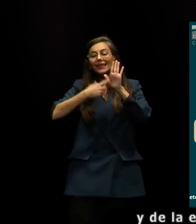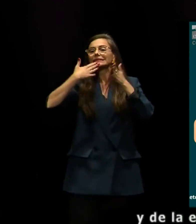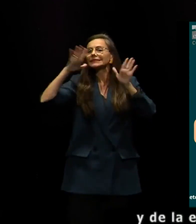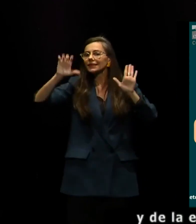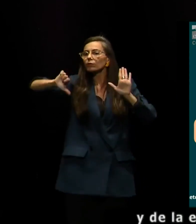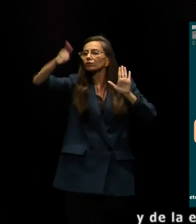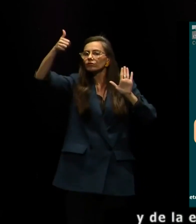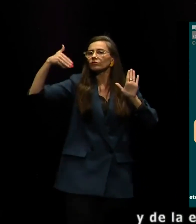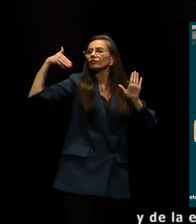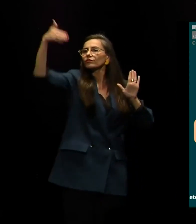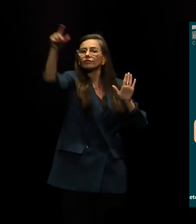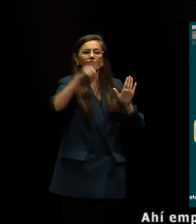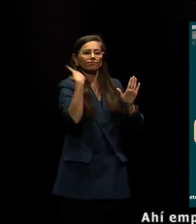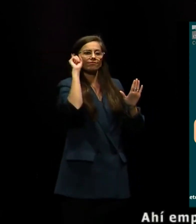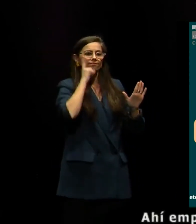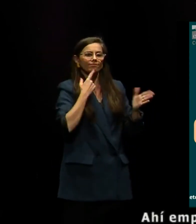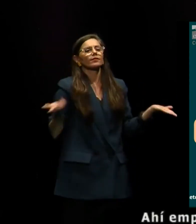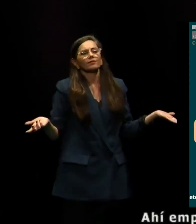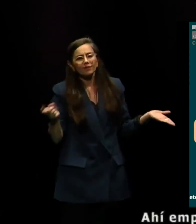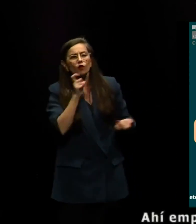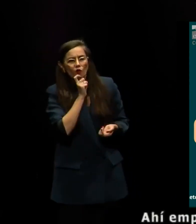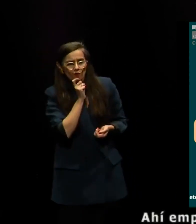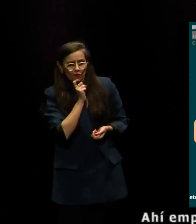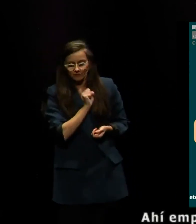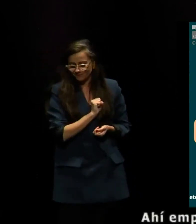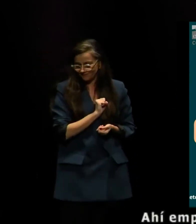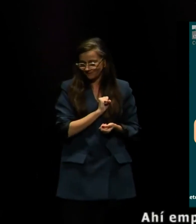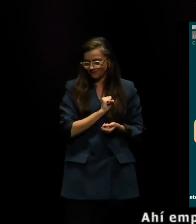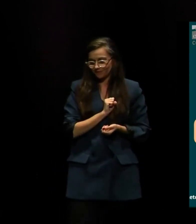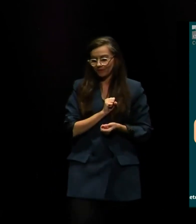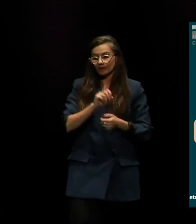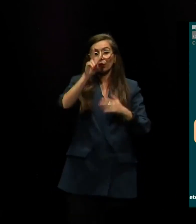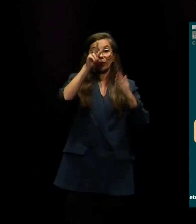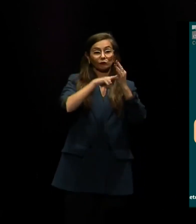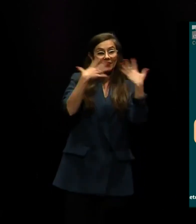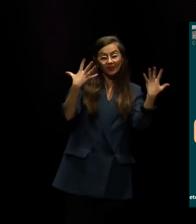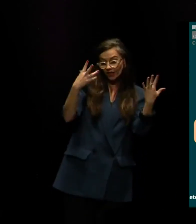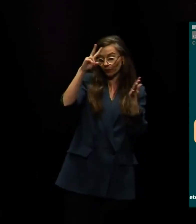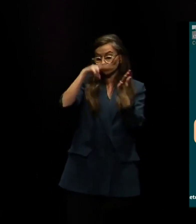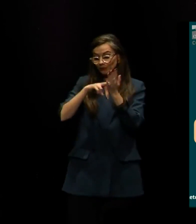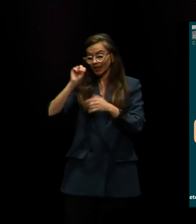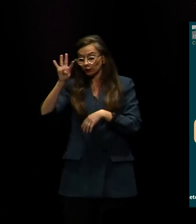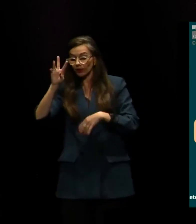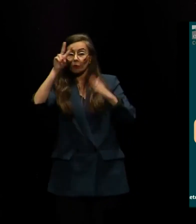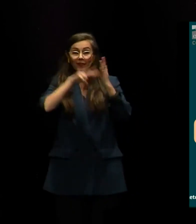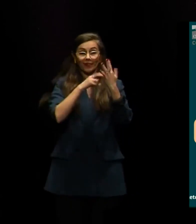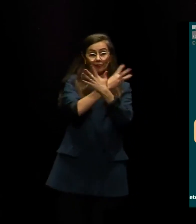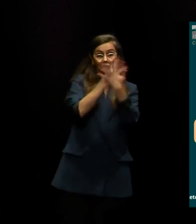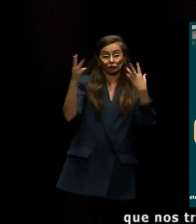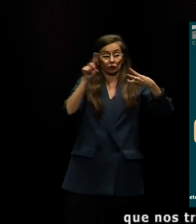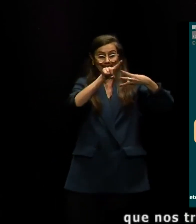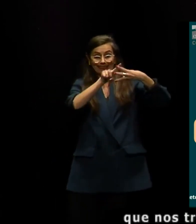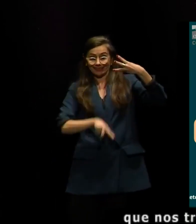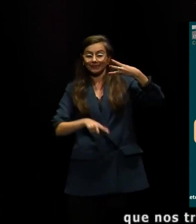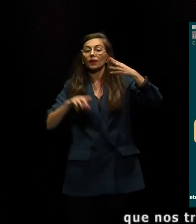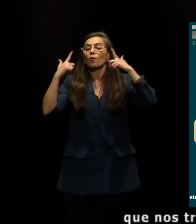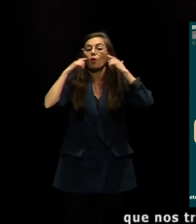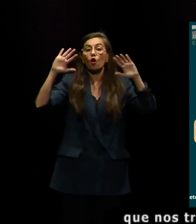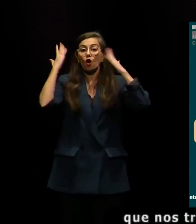En el 2006 empezamos a hablar de la inminente aprobación de la